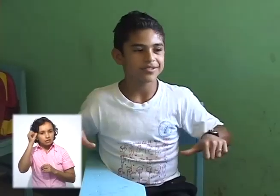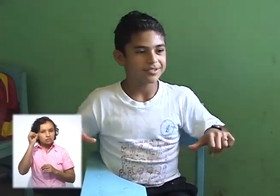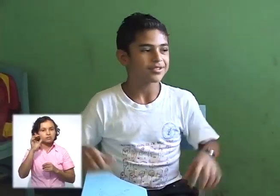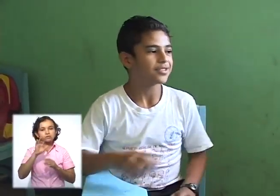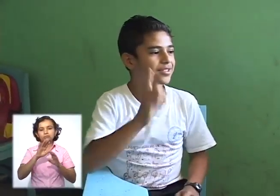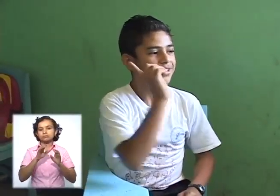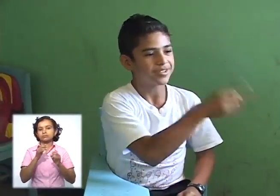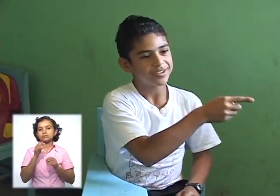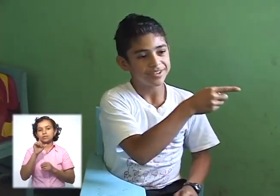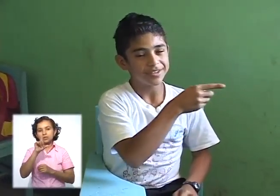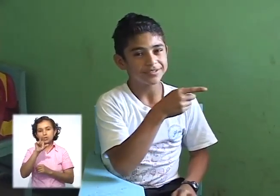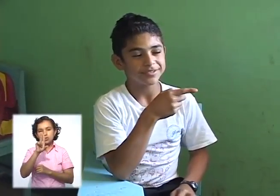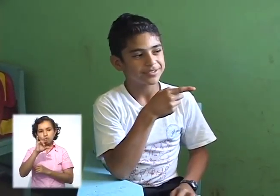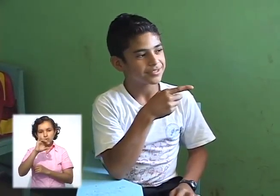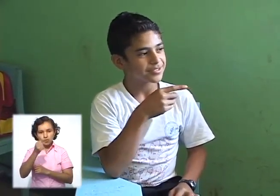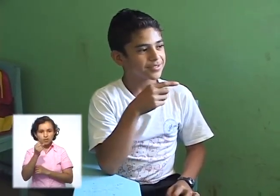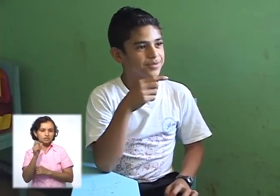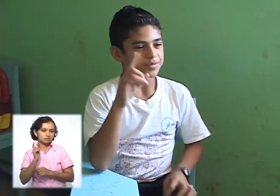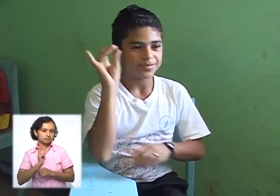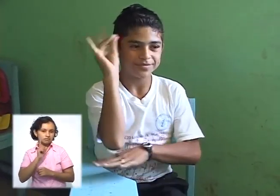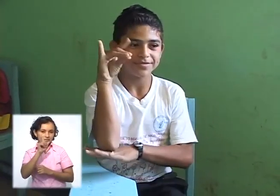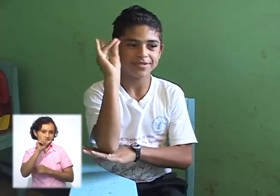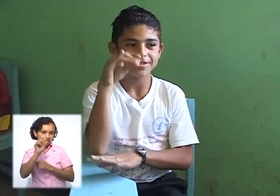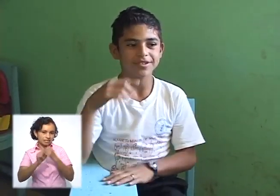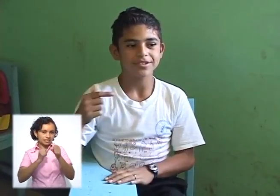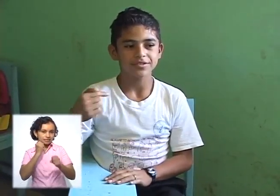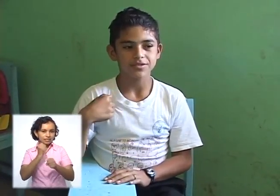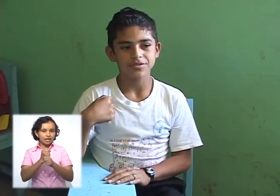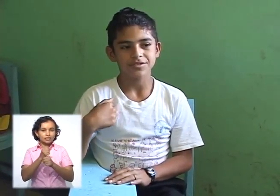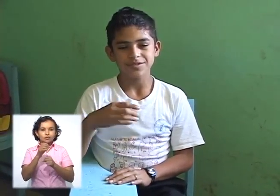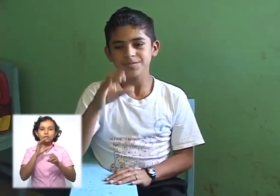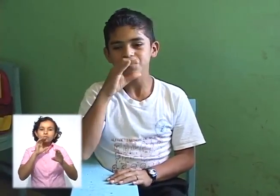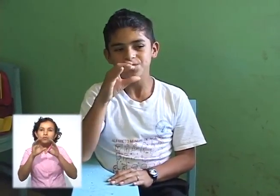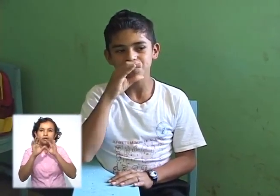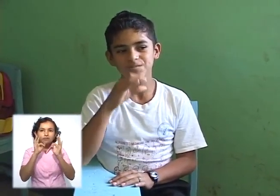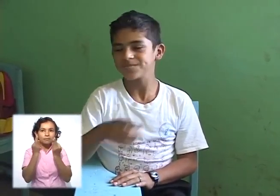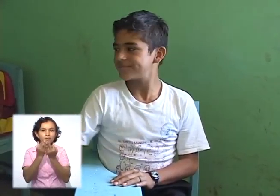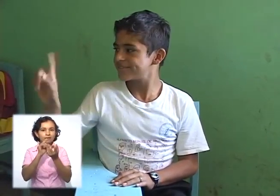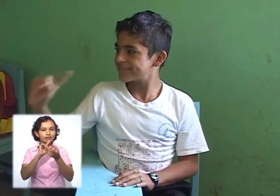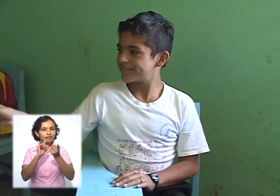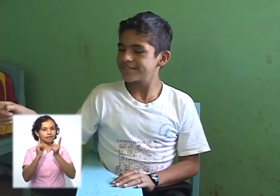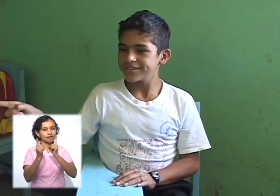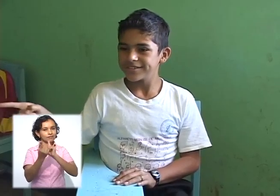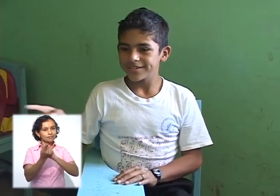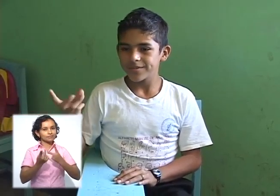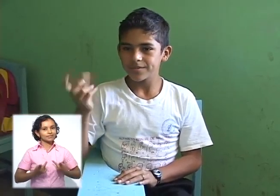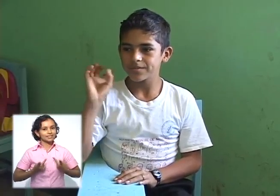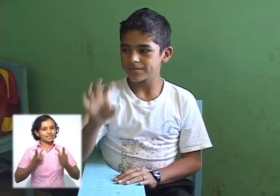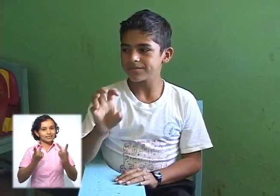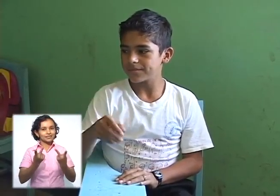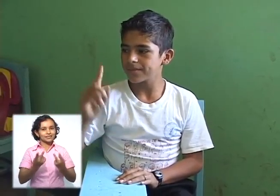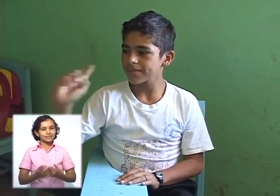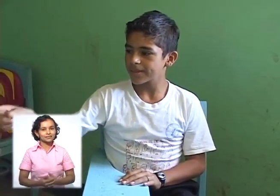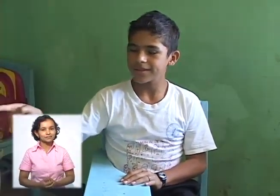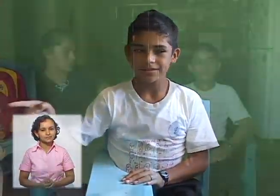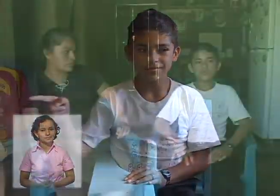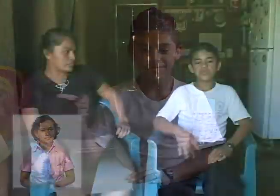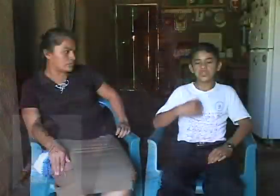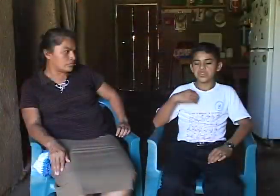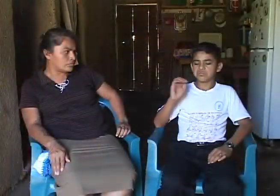niños y adultos. Luis Alfredo tiene 10 años. Aprender a dialogar con su familia le ha cambiado la vida.